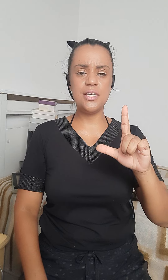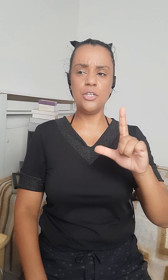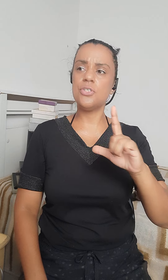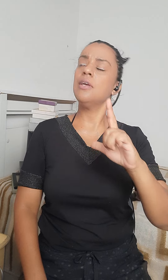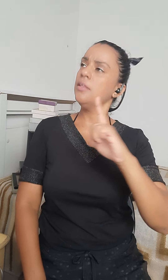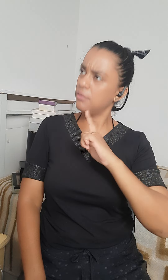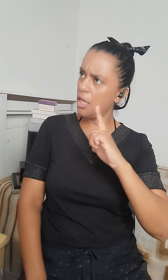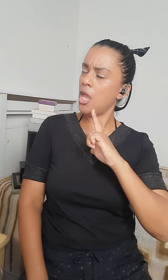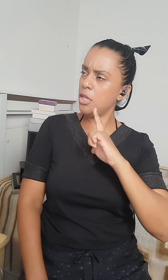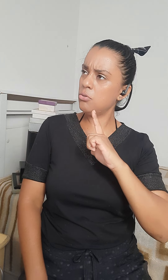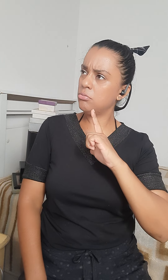suficiente. Tenho.